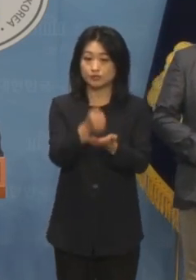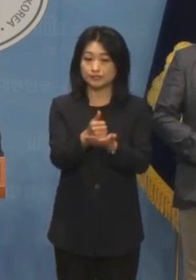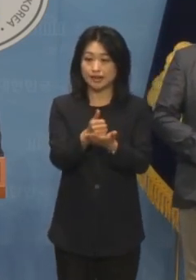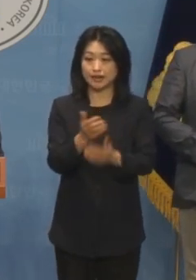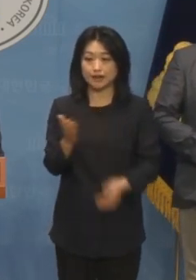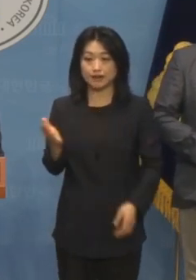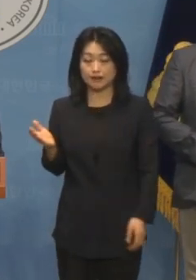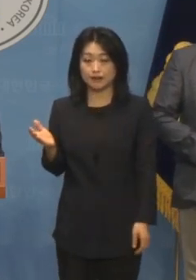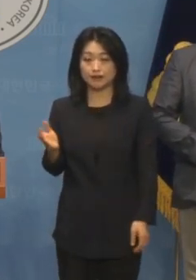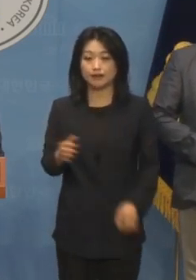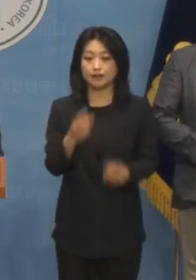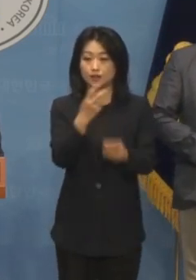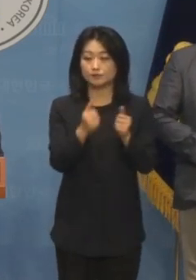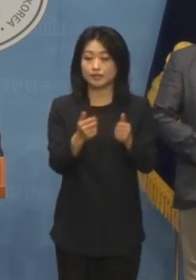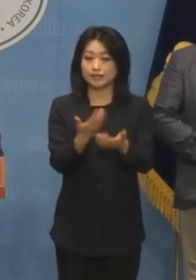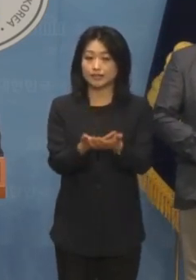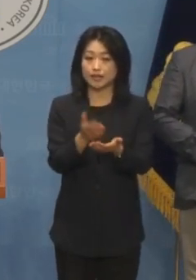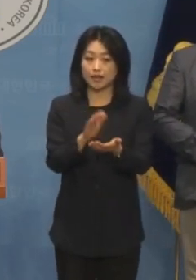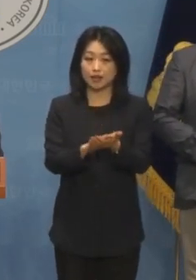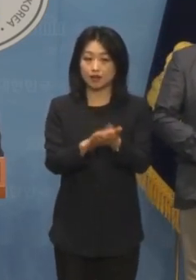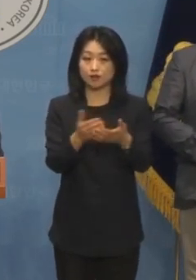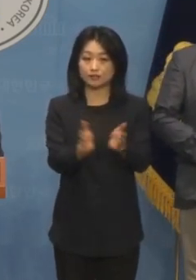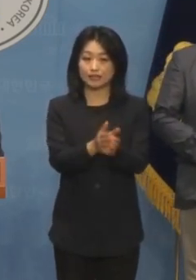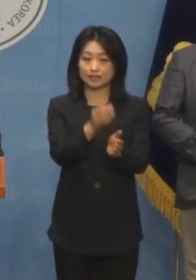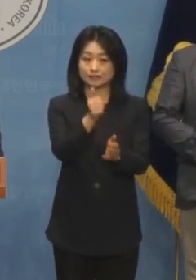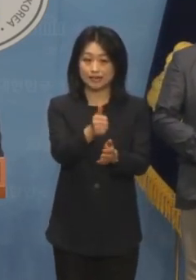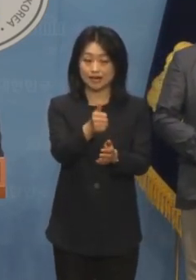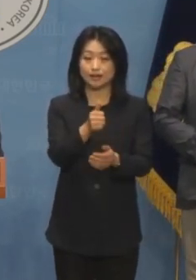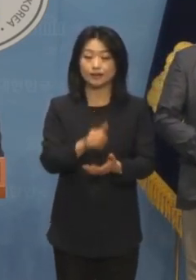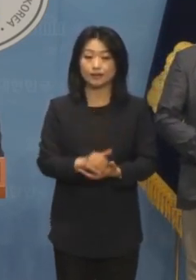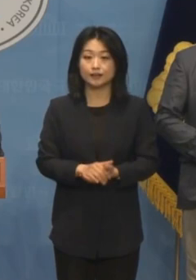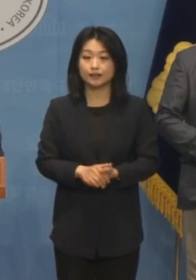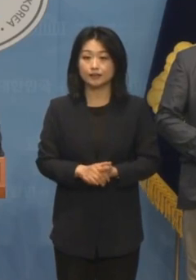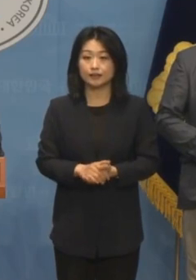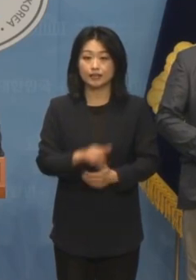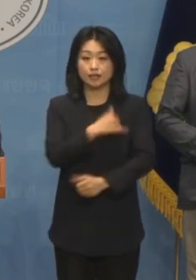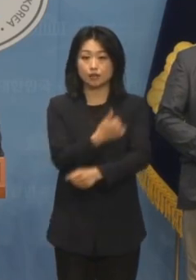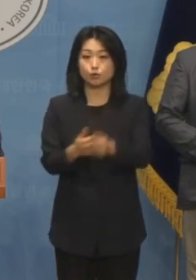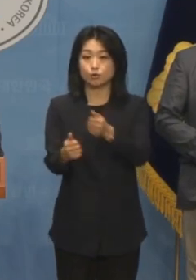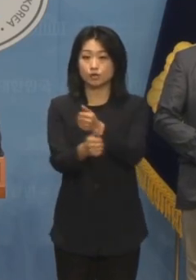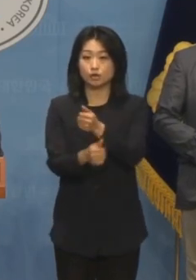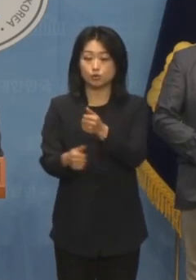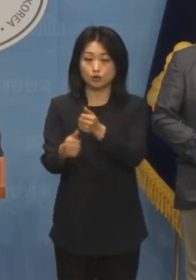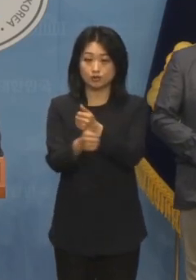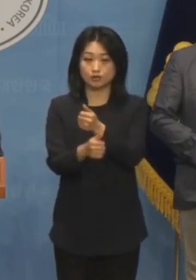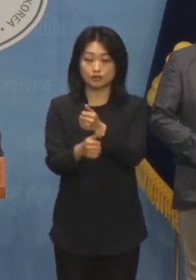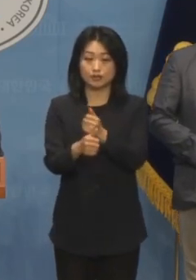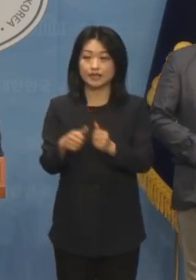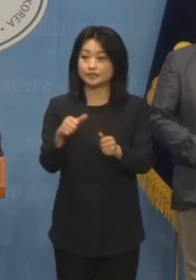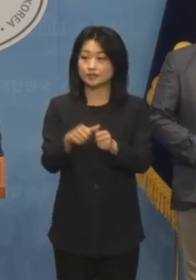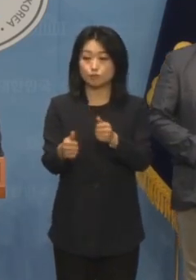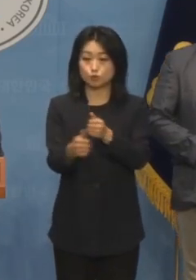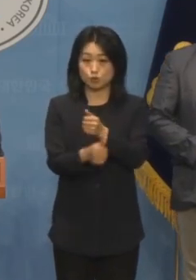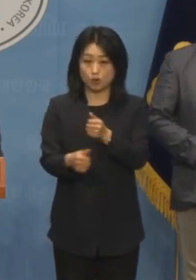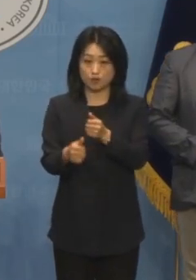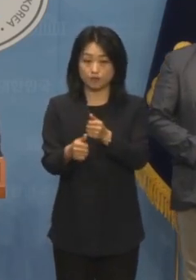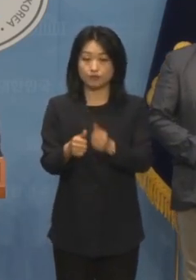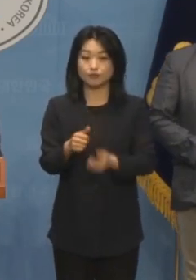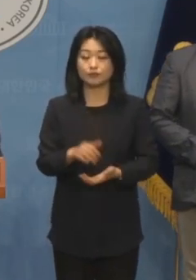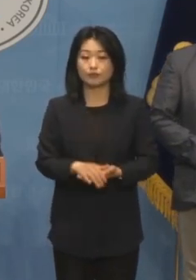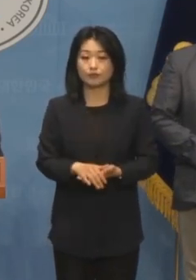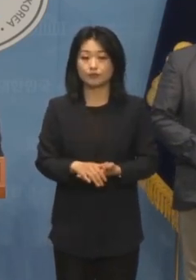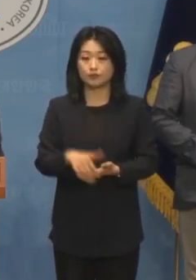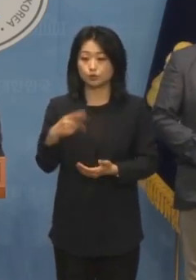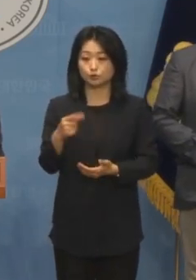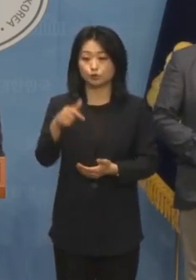의원, 검찰개혁 TF단장 김용민 의원, 인권위원회 자문위원 민영배 의원,